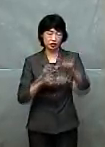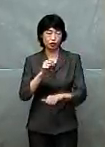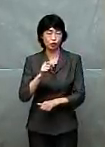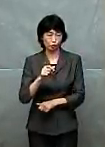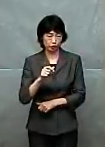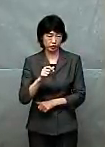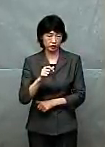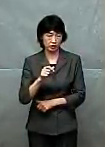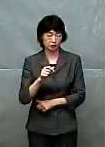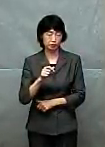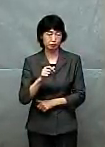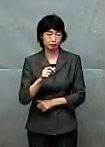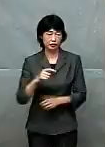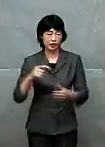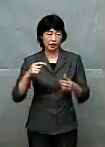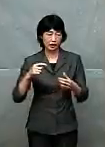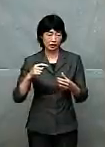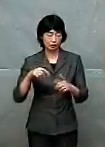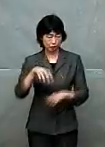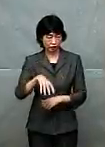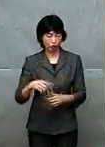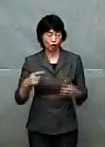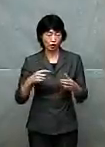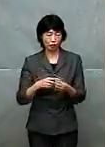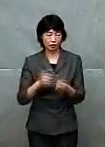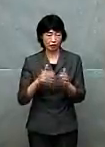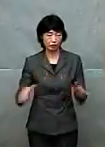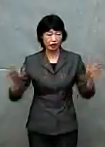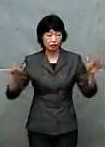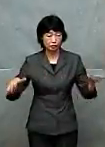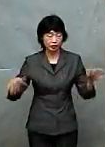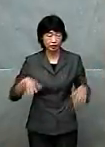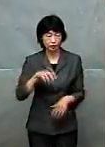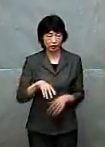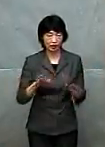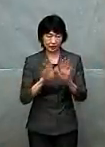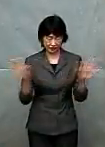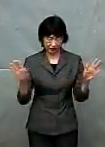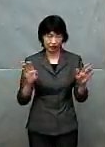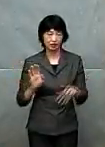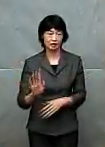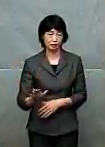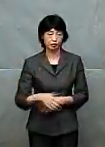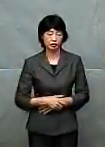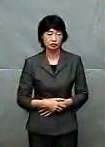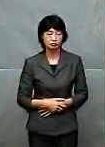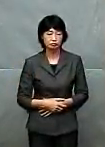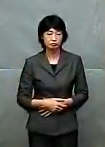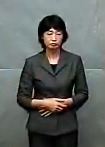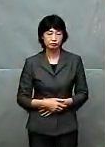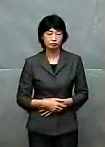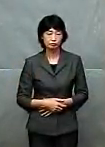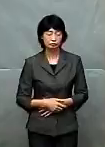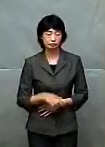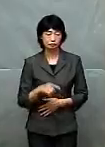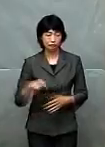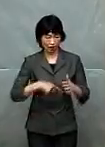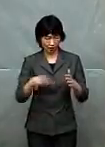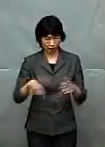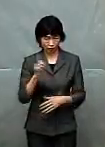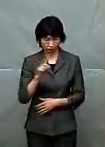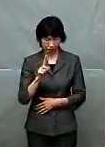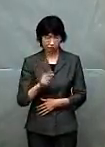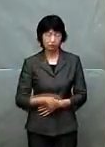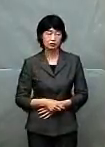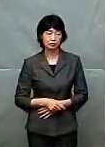曜日に山形ビッグウィングで開催しますのでお知らせするものです。当日は昨年